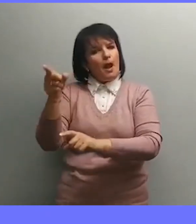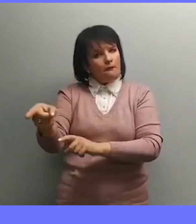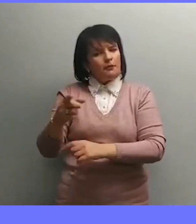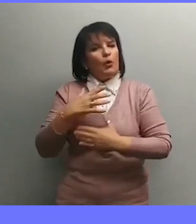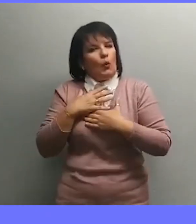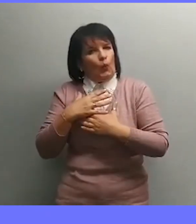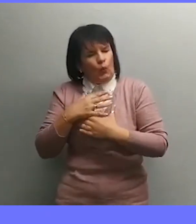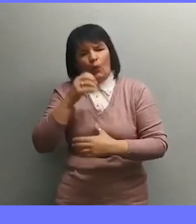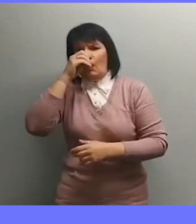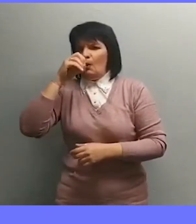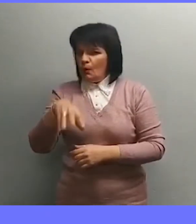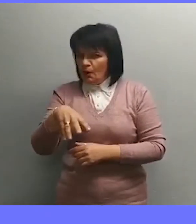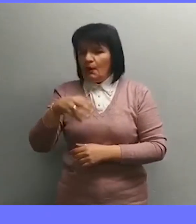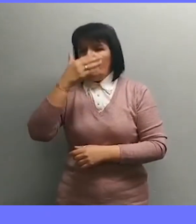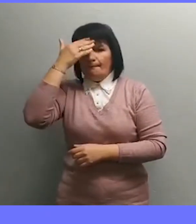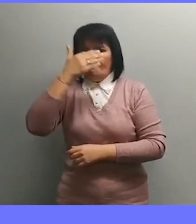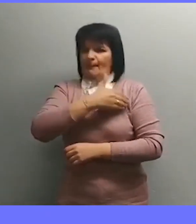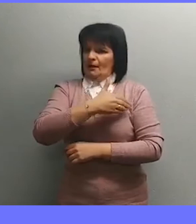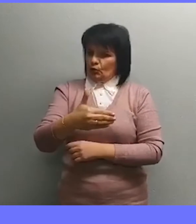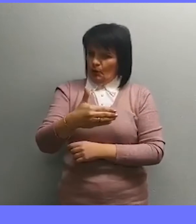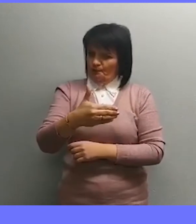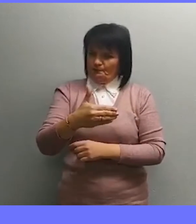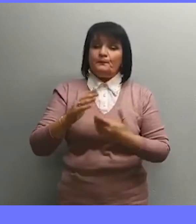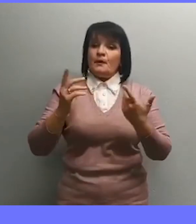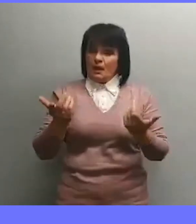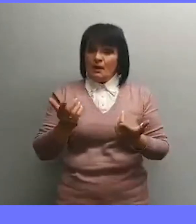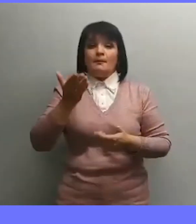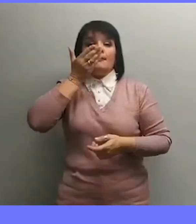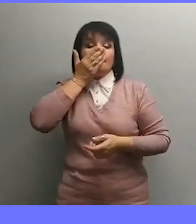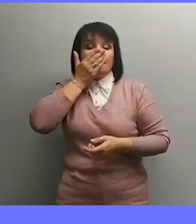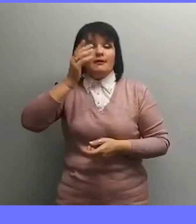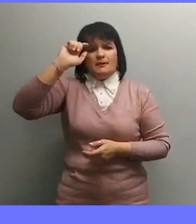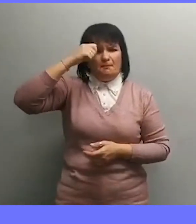πυρετού, βήχα ή δυσκολία στην αναπνοή και έχουμε ταξιδιωτικό ιστορικό σε